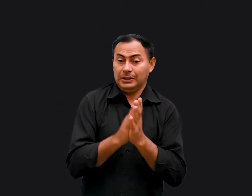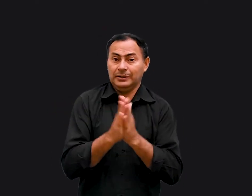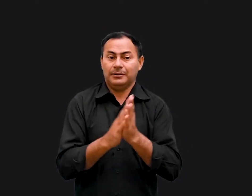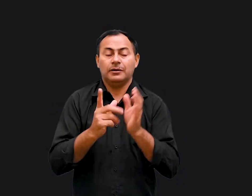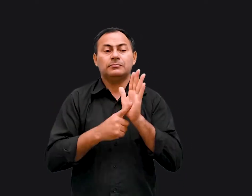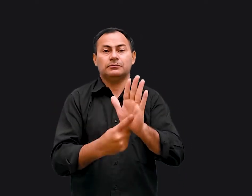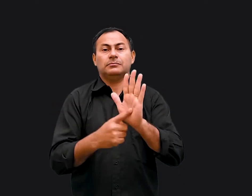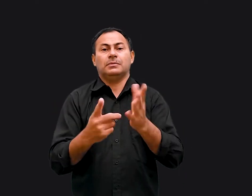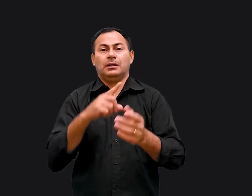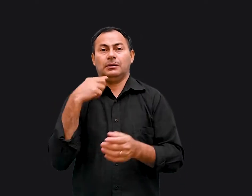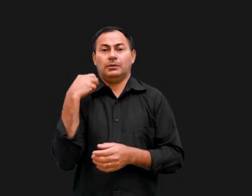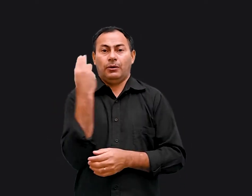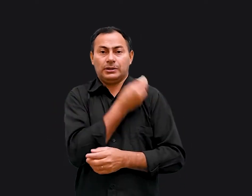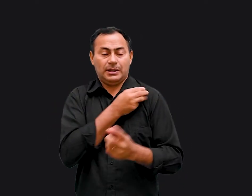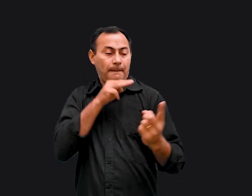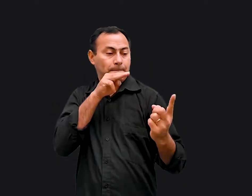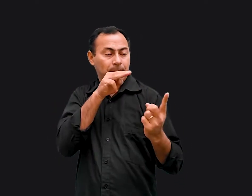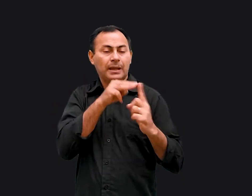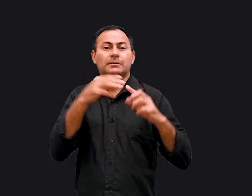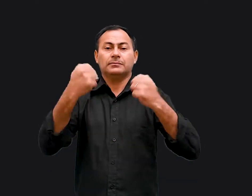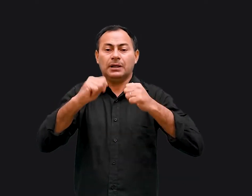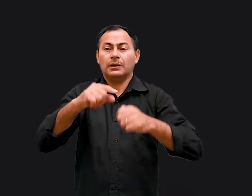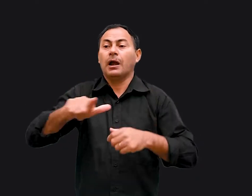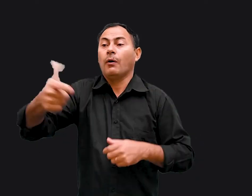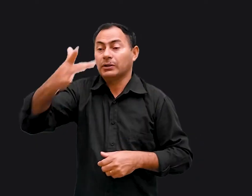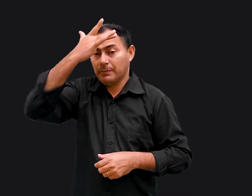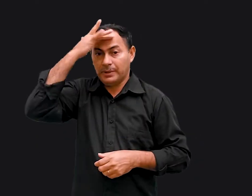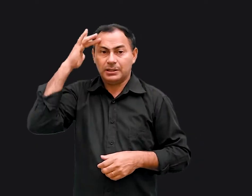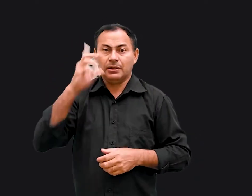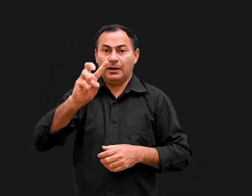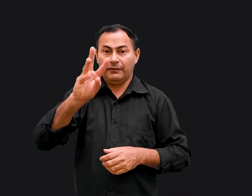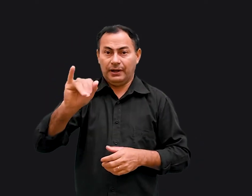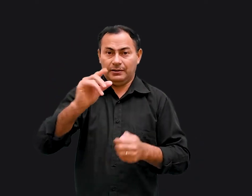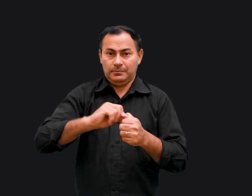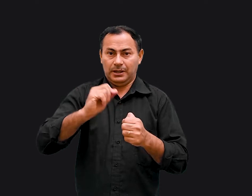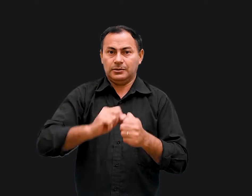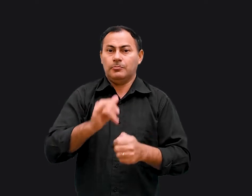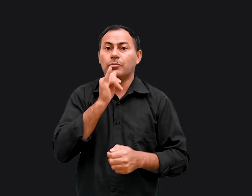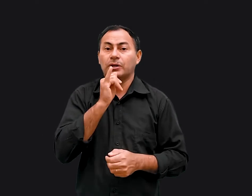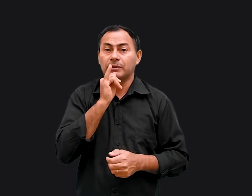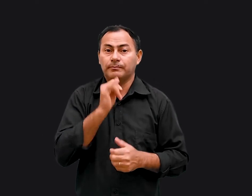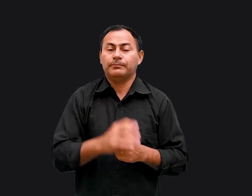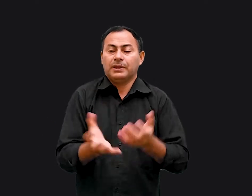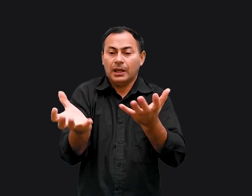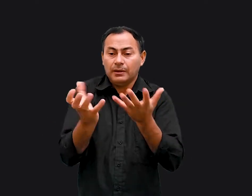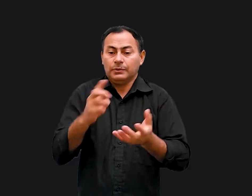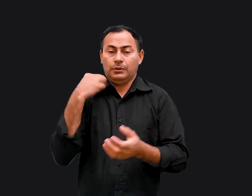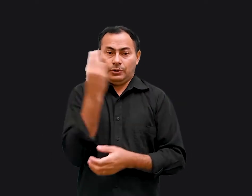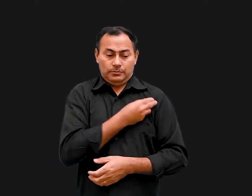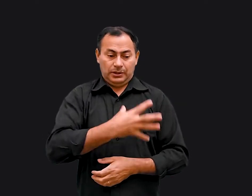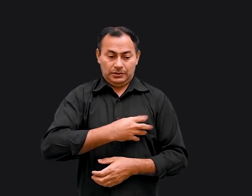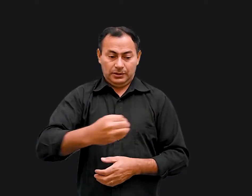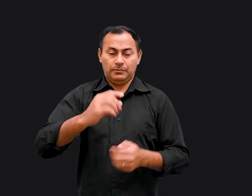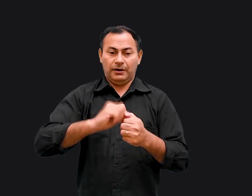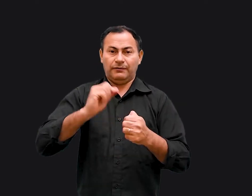disso. Nossas metas dependem muito do que as outras pessoas irão fazer. Por exemplo, Queremos que nossos filhos façam uma certa